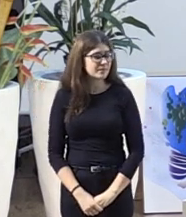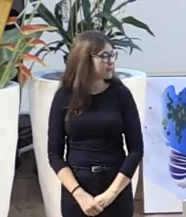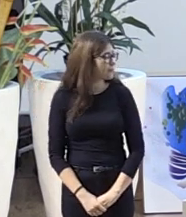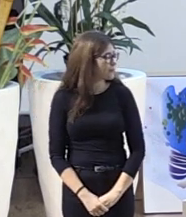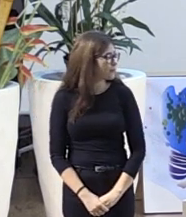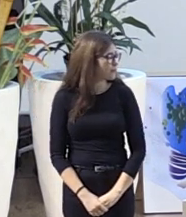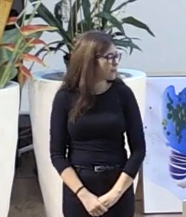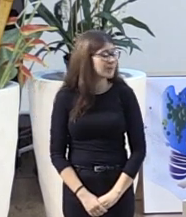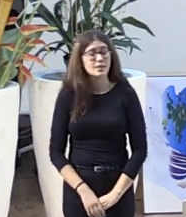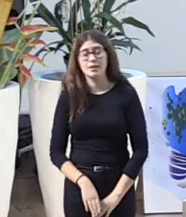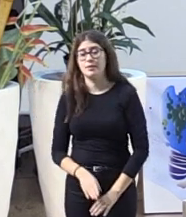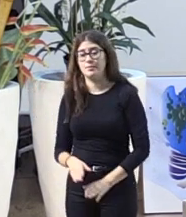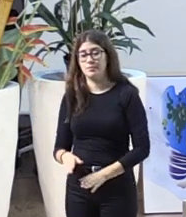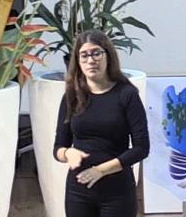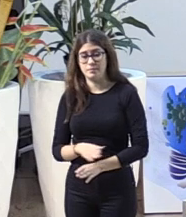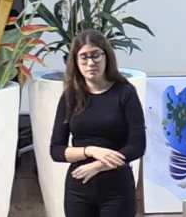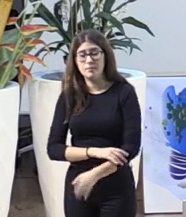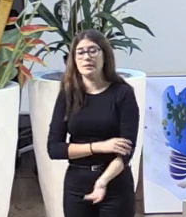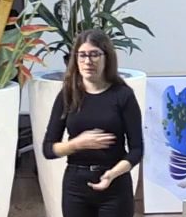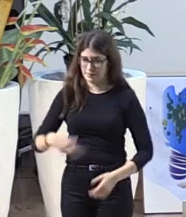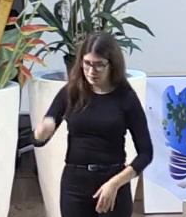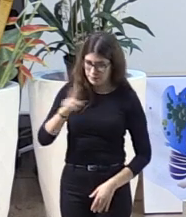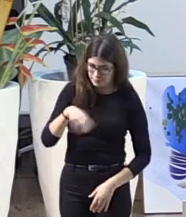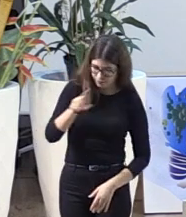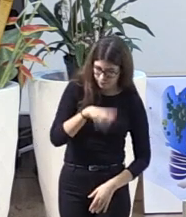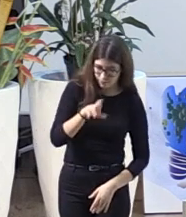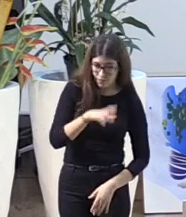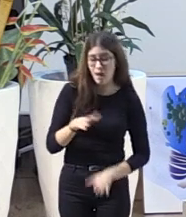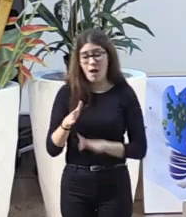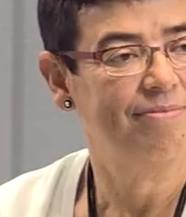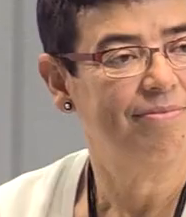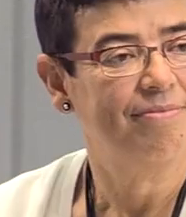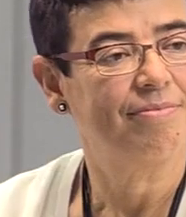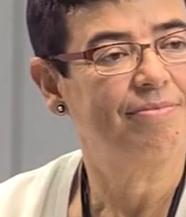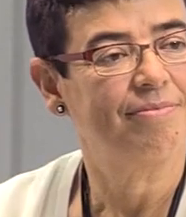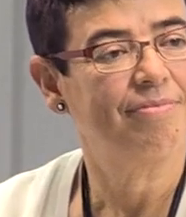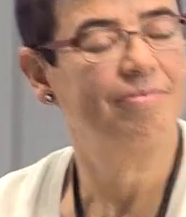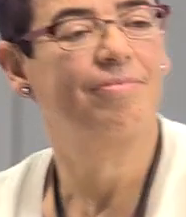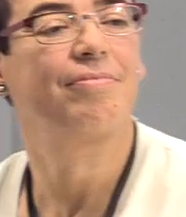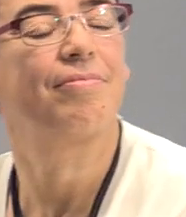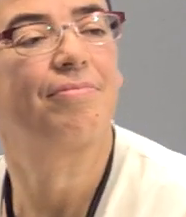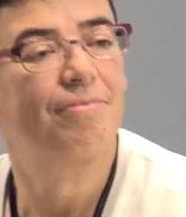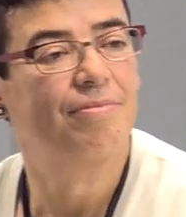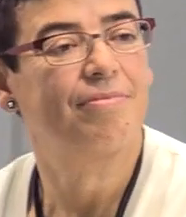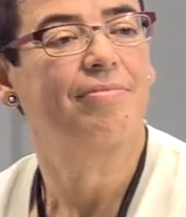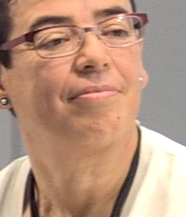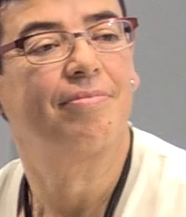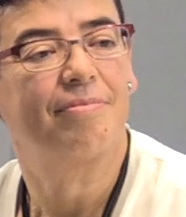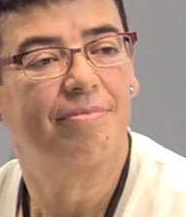Alguien lo dijo antes. Repito, el contexto es fundamental. Para mí, el contexto